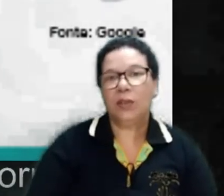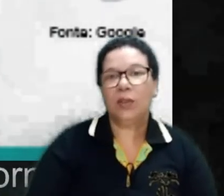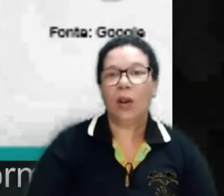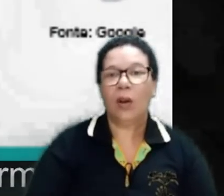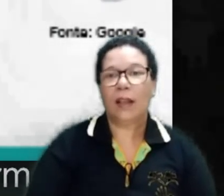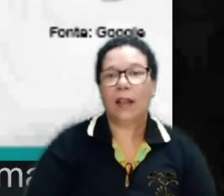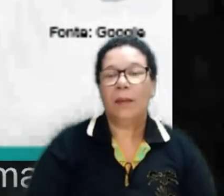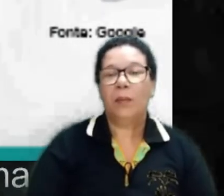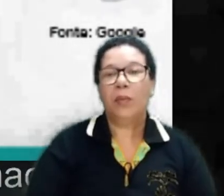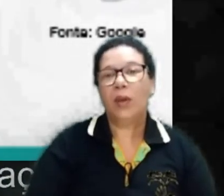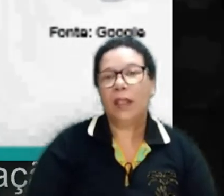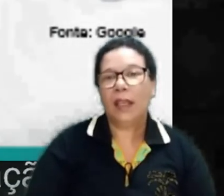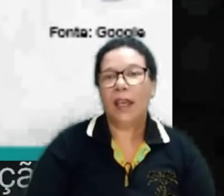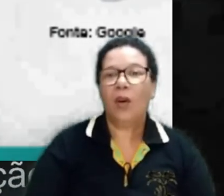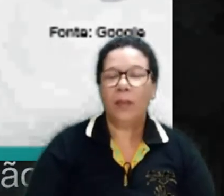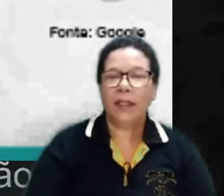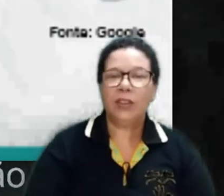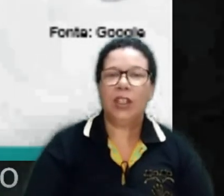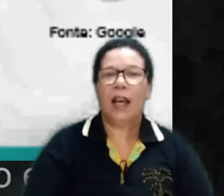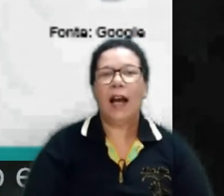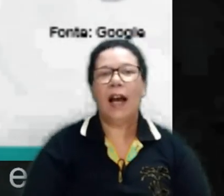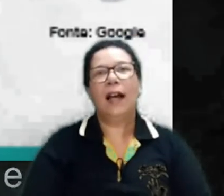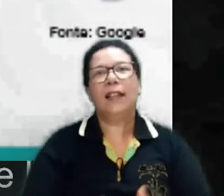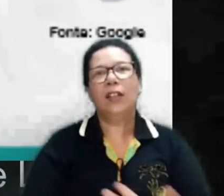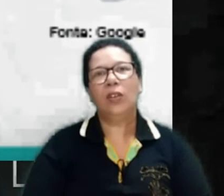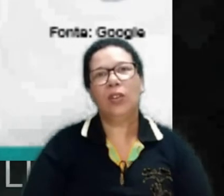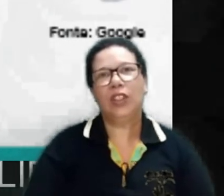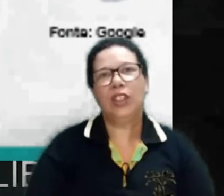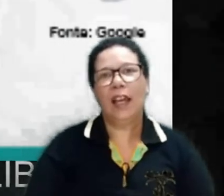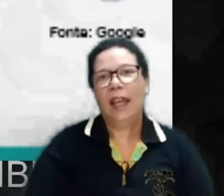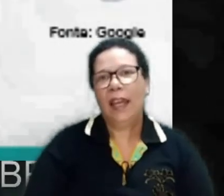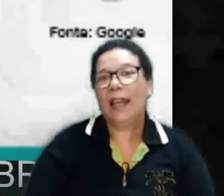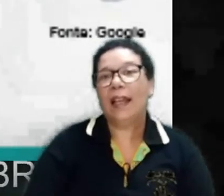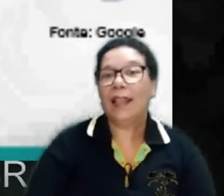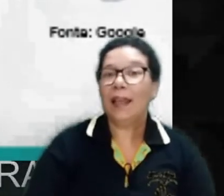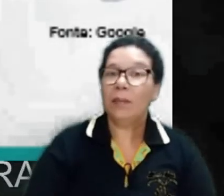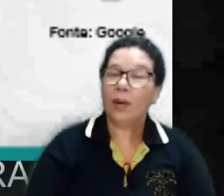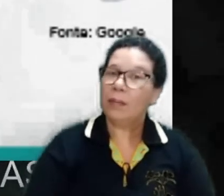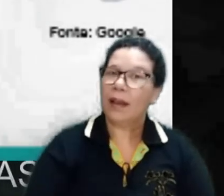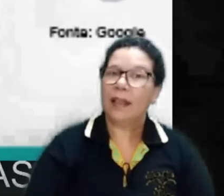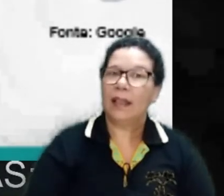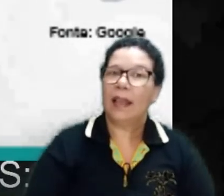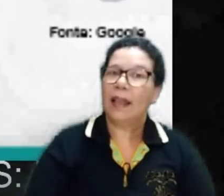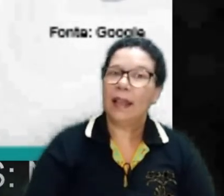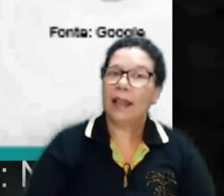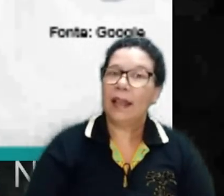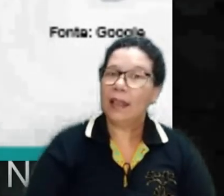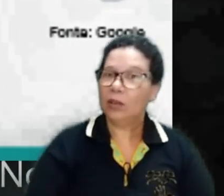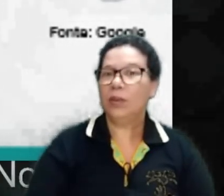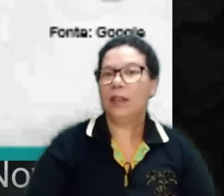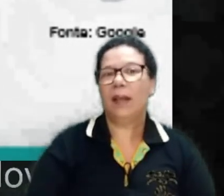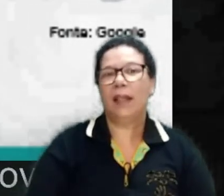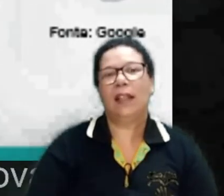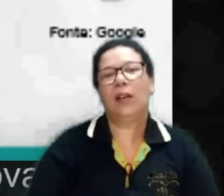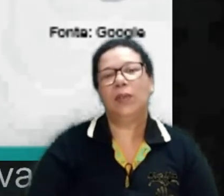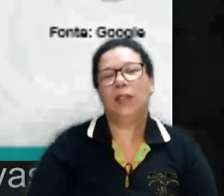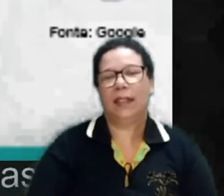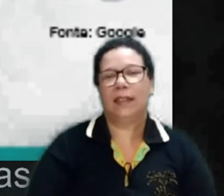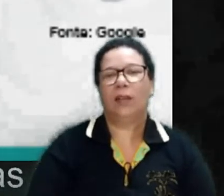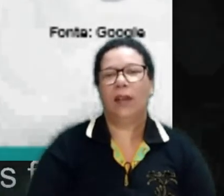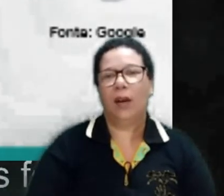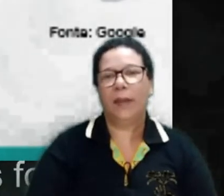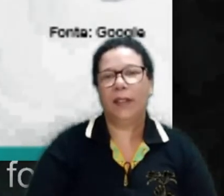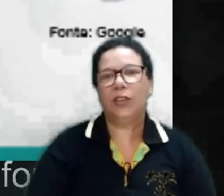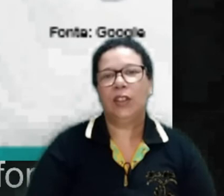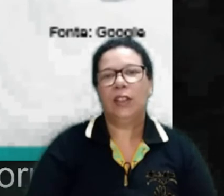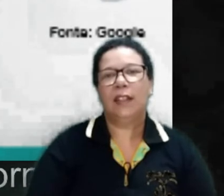de Jesus coloca, porque realmente a tecnologia ela quebrou a barreira, ela reduz a barreira da